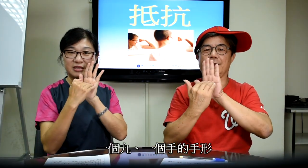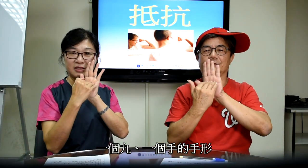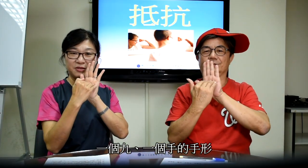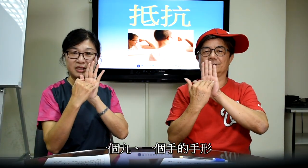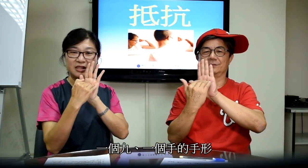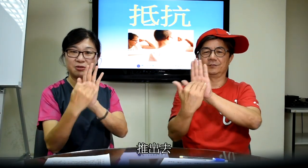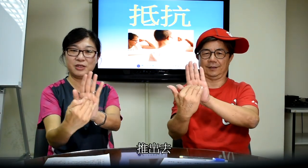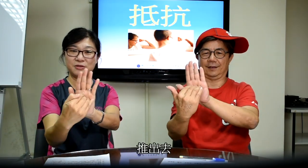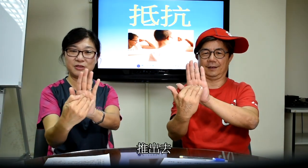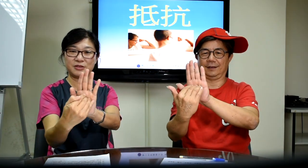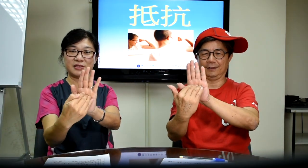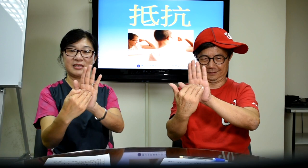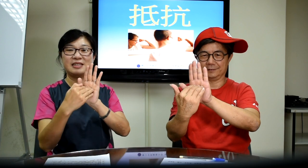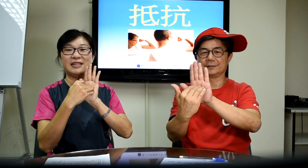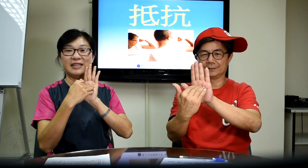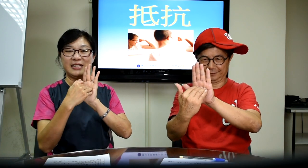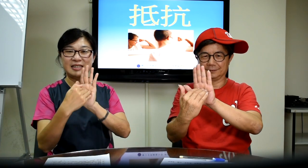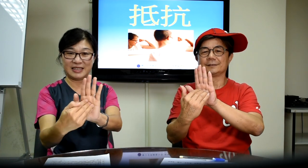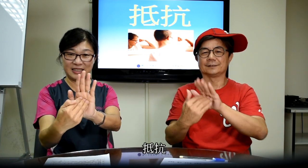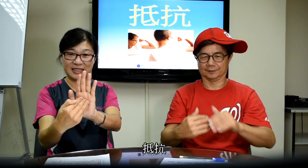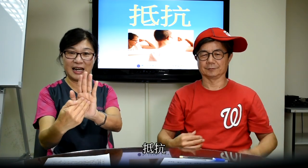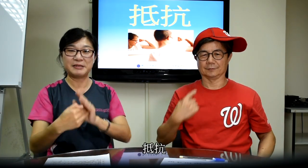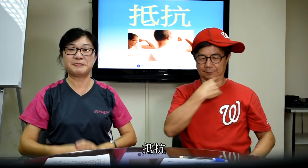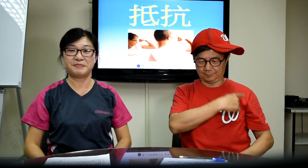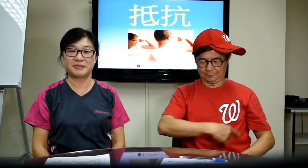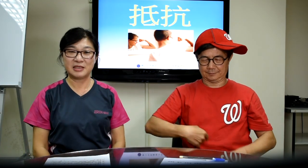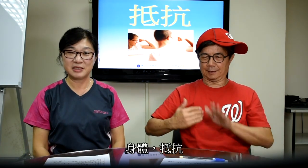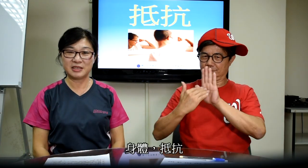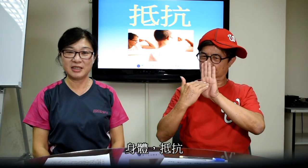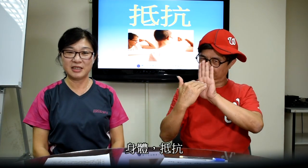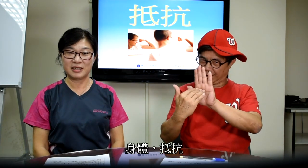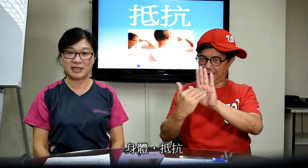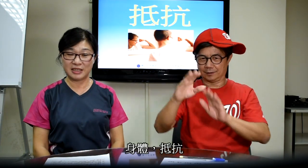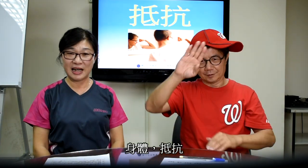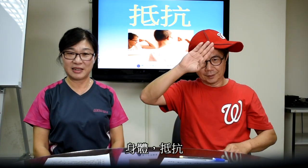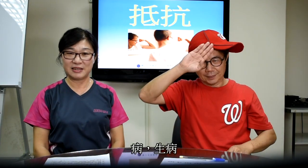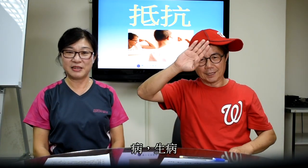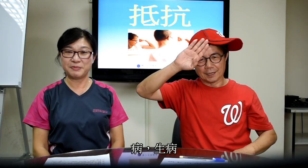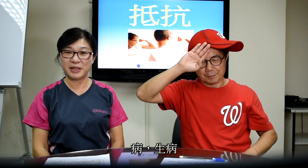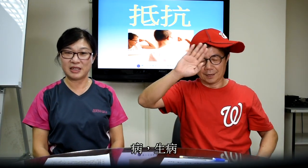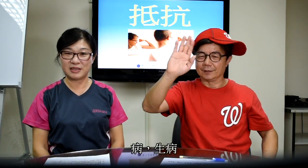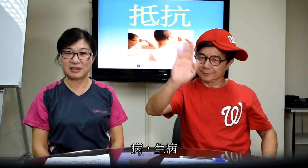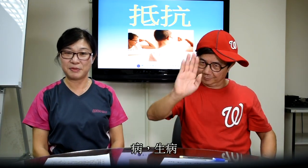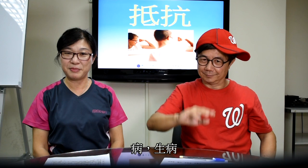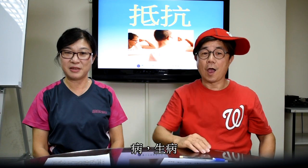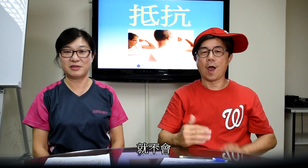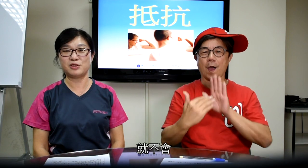手型推出去，抵抗，身体抵抗病，生病就不